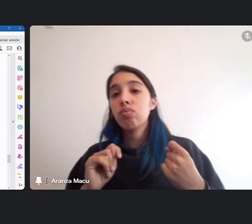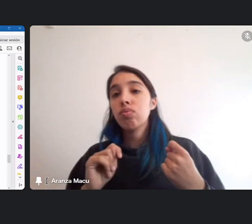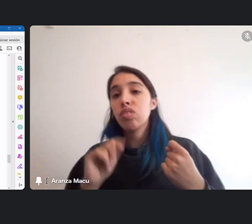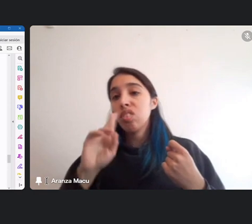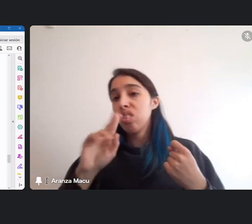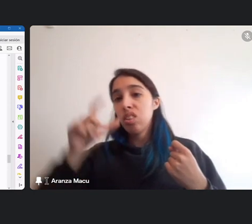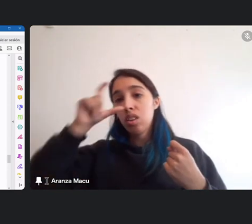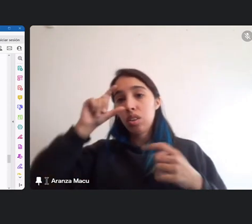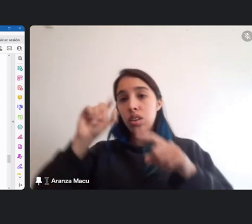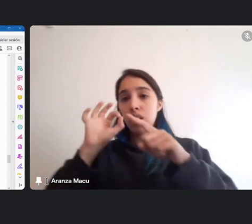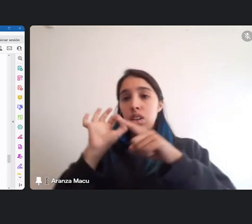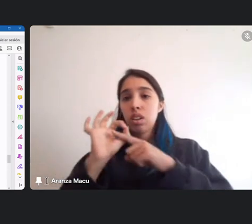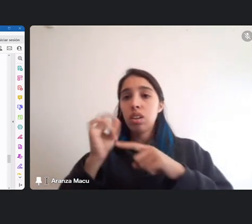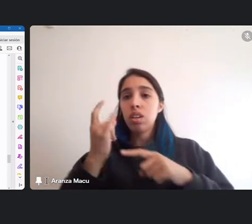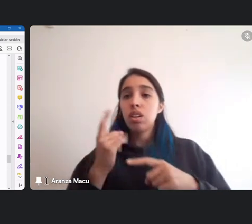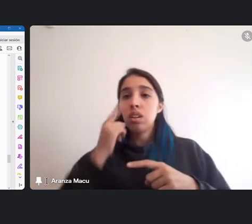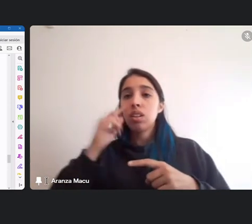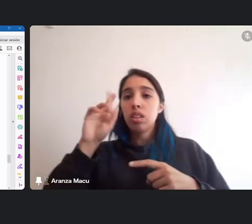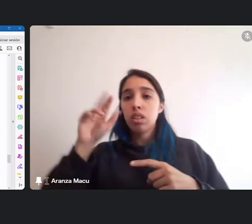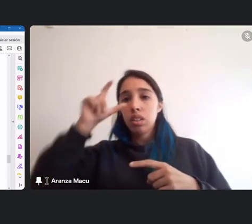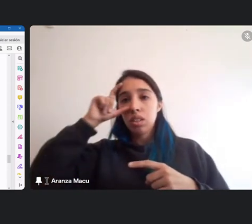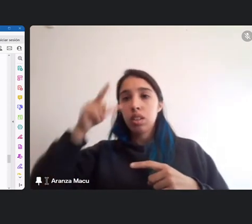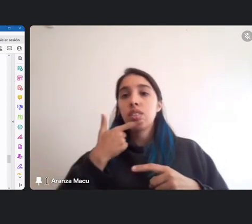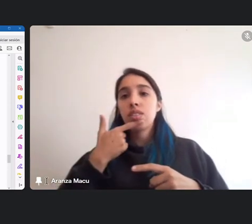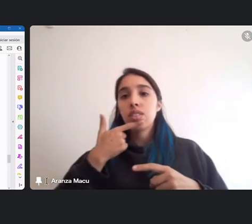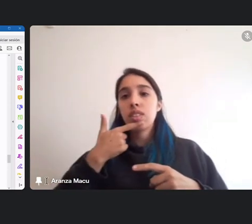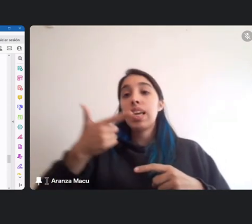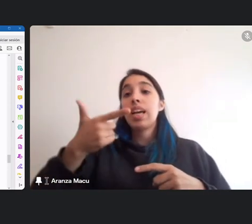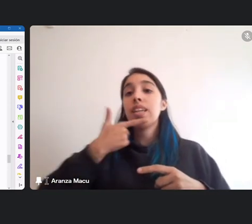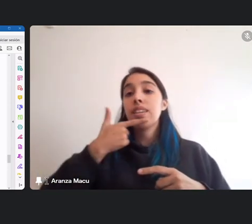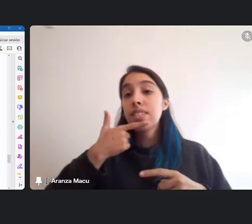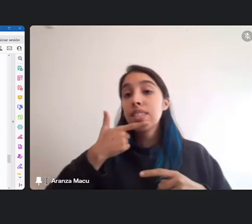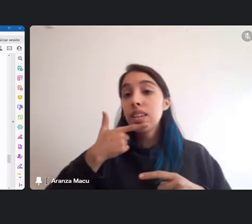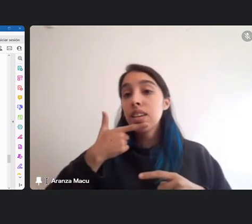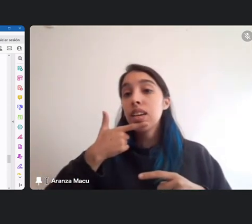S es del presente, ¿sí?